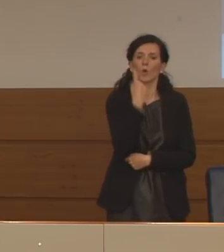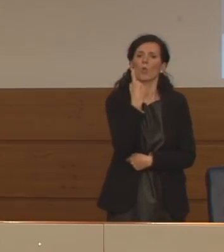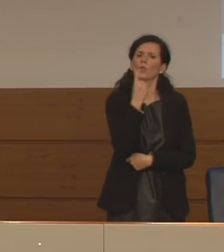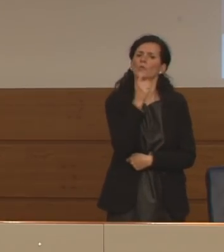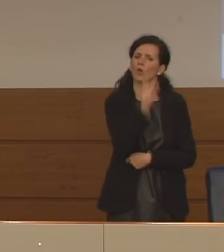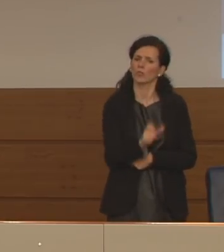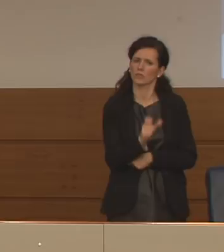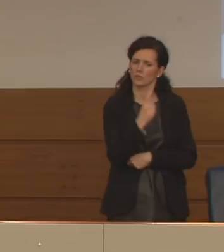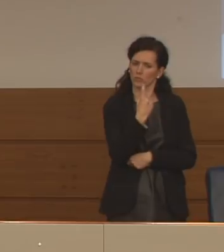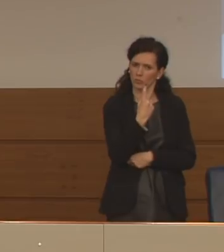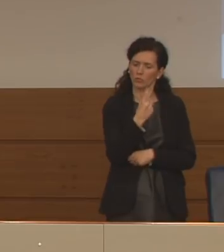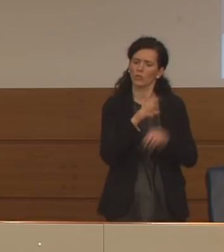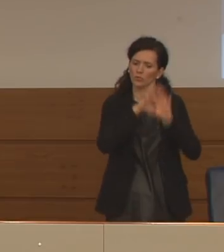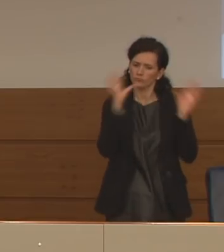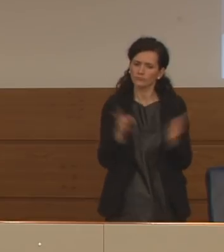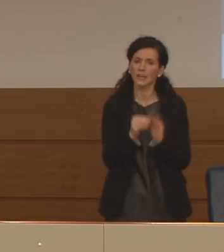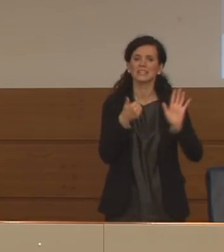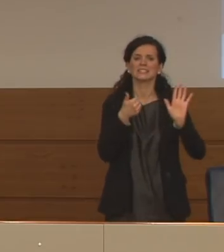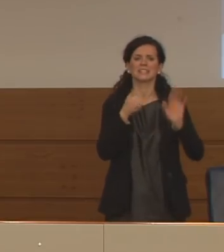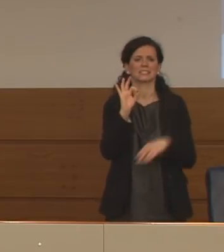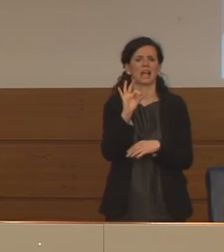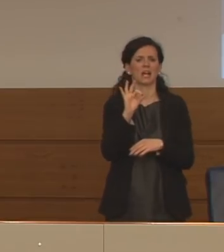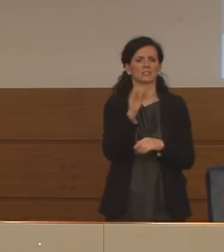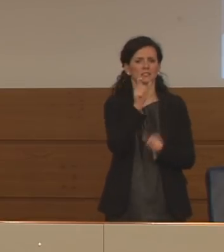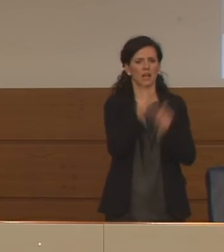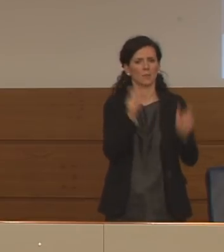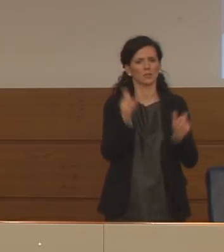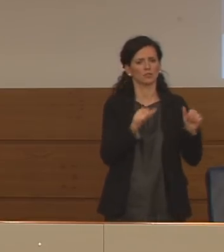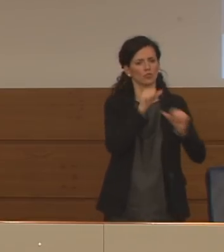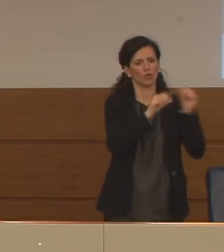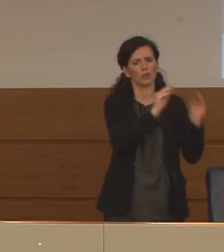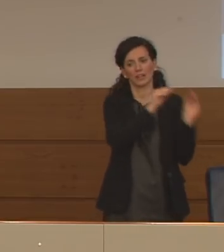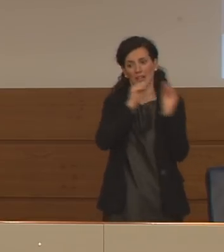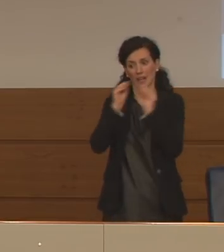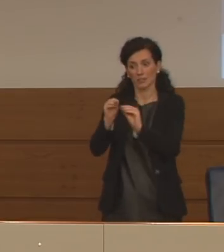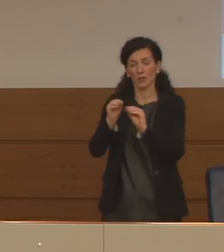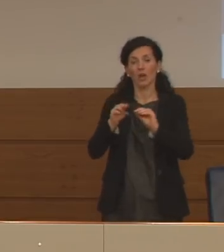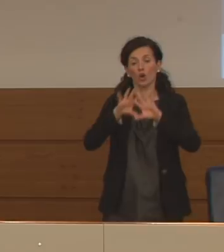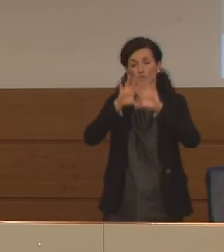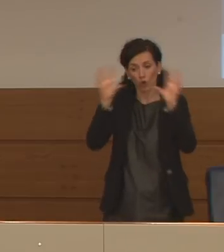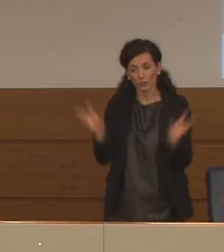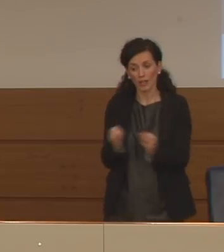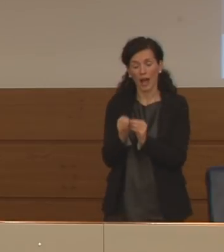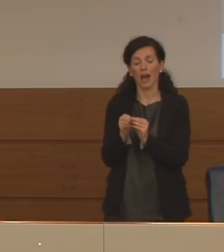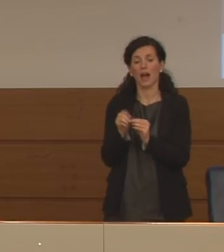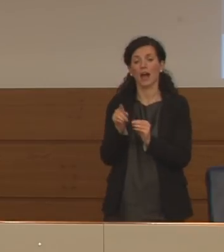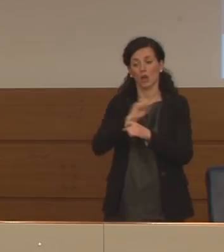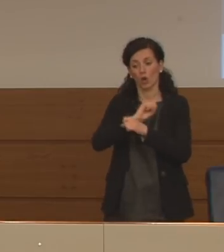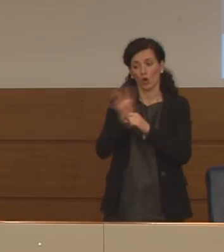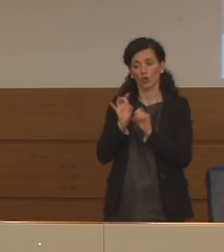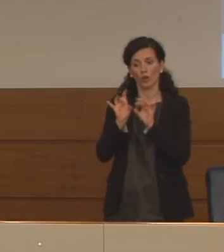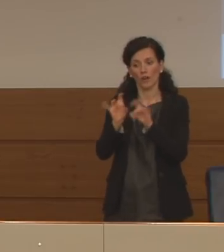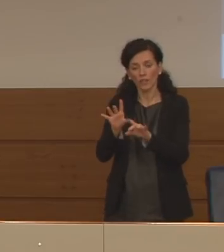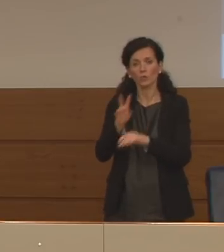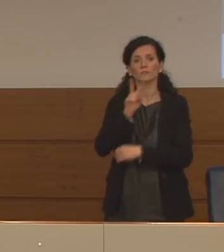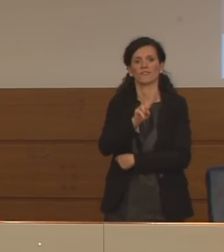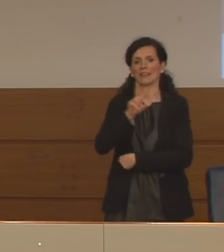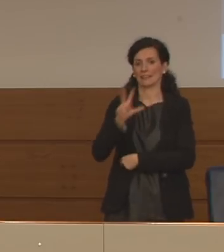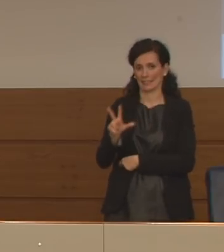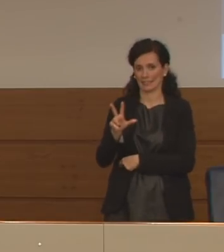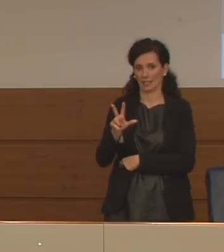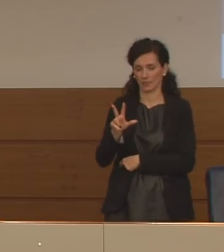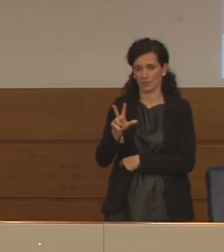siamo arrivati al 60 trasferiti il totale trasferiti con coronavirus e di 23 il